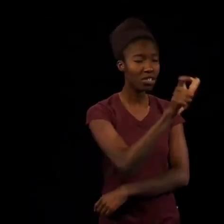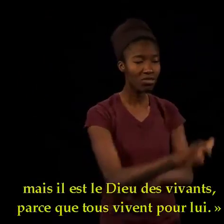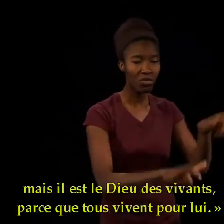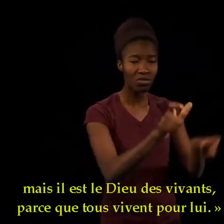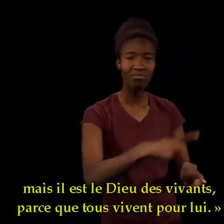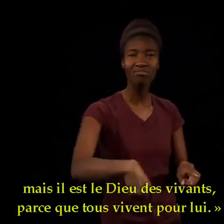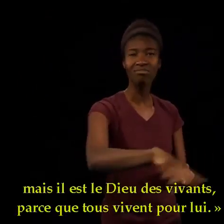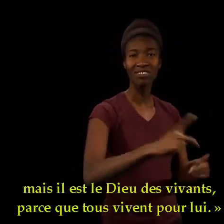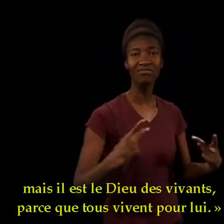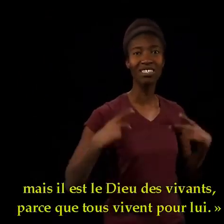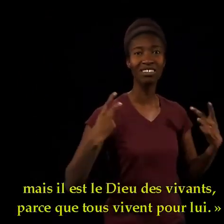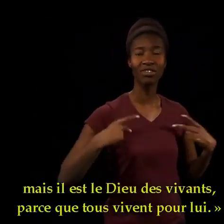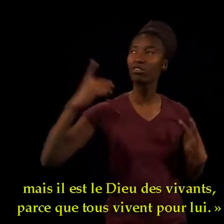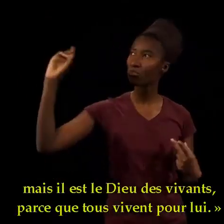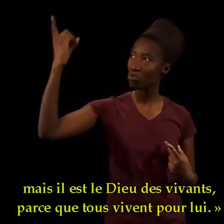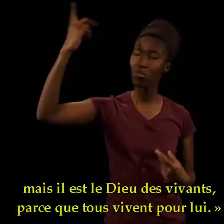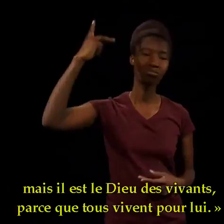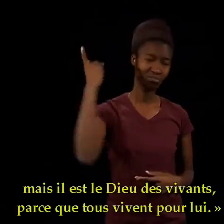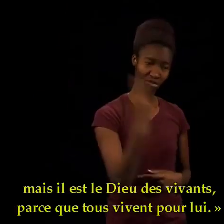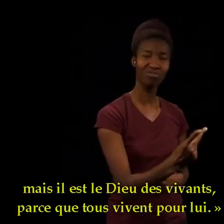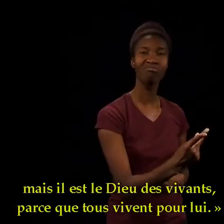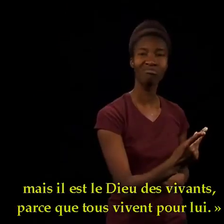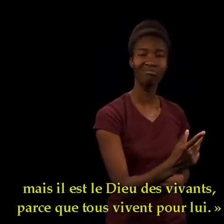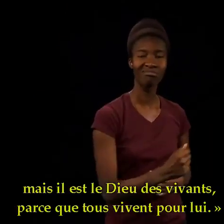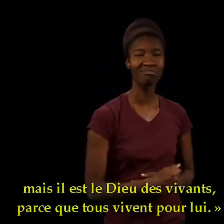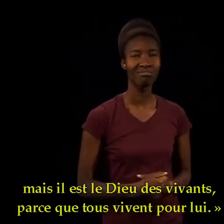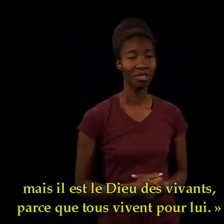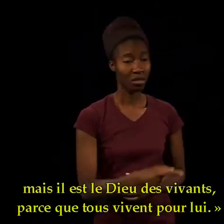mais il est le Dieu des vivants, parce que tous vivent pour lui.